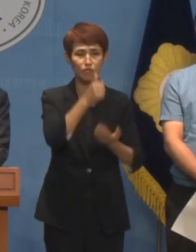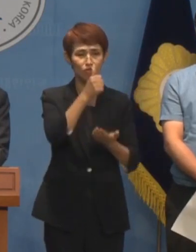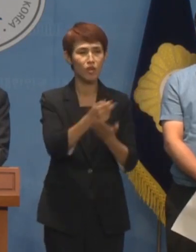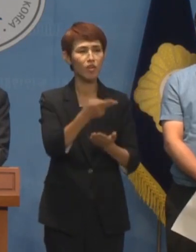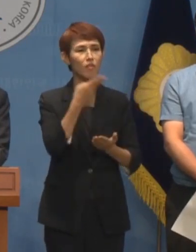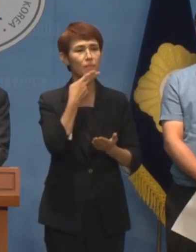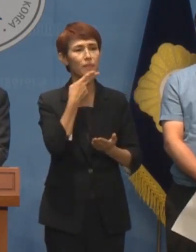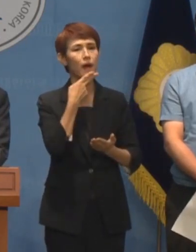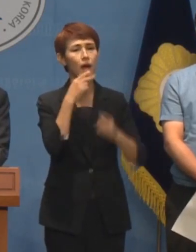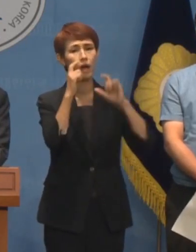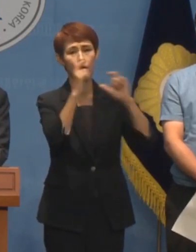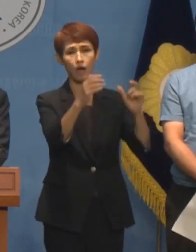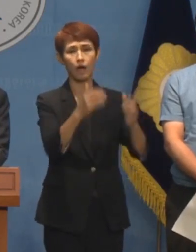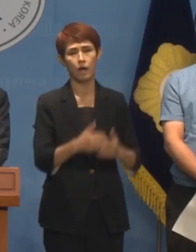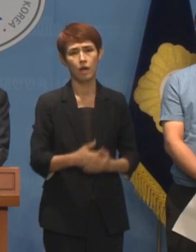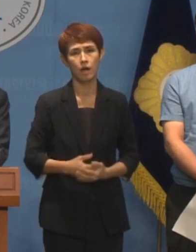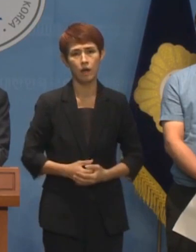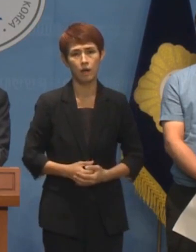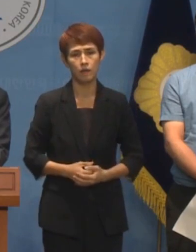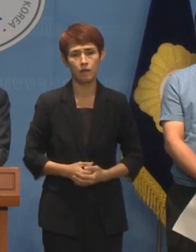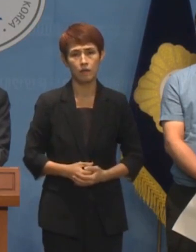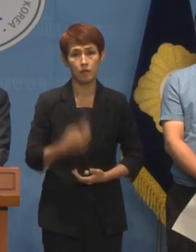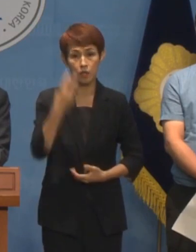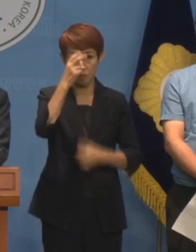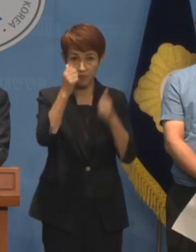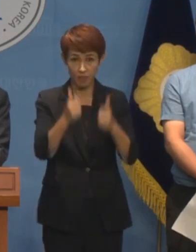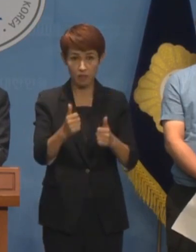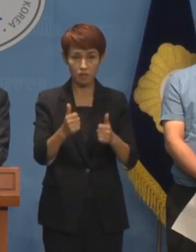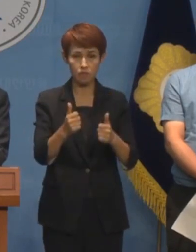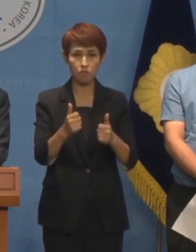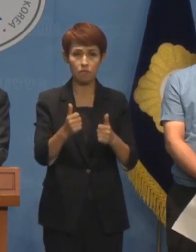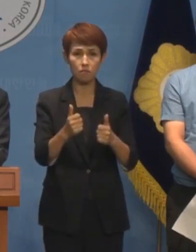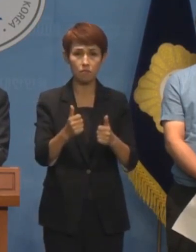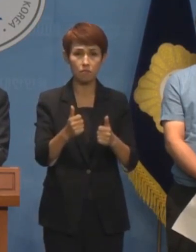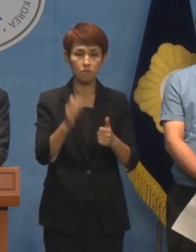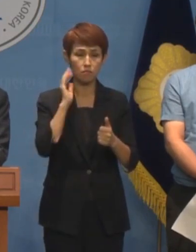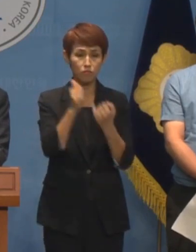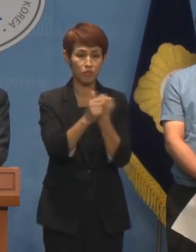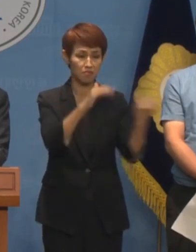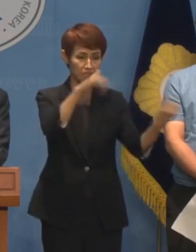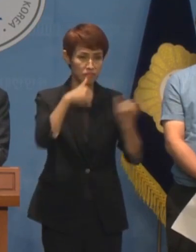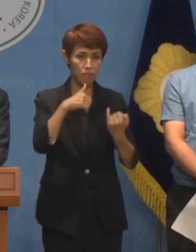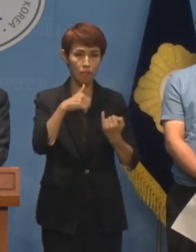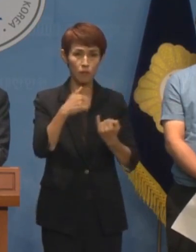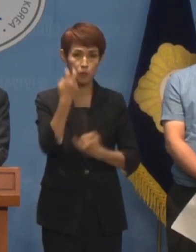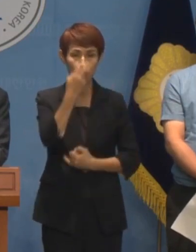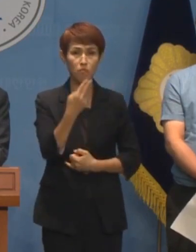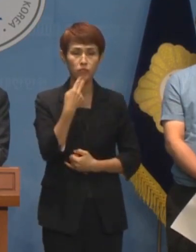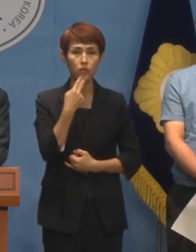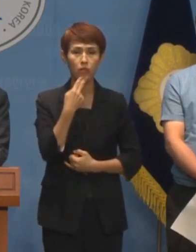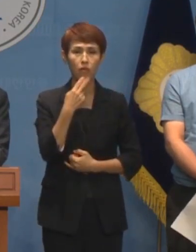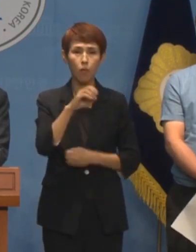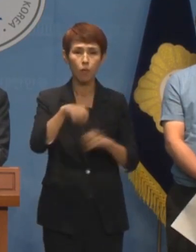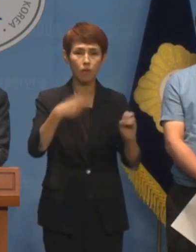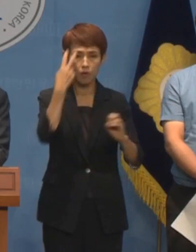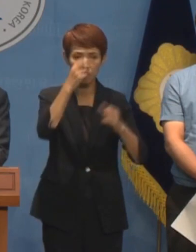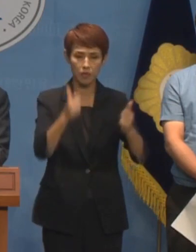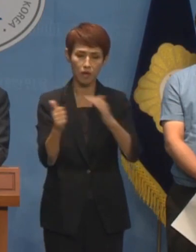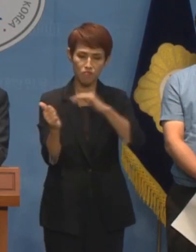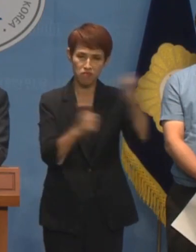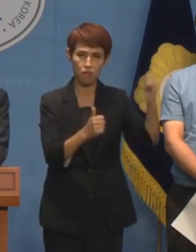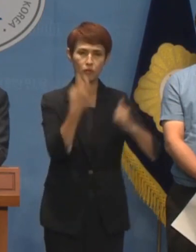받았습니다. 검찰은 김건희 여사에 대해서 소환 조사는커녕 방문 조사를 실시했고 명품